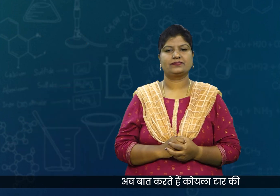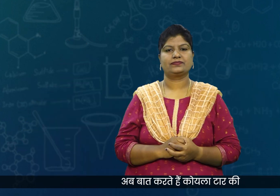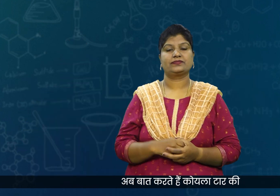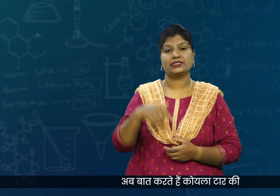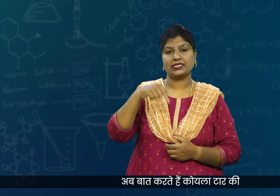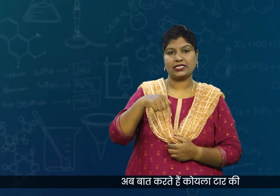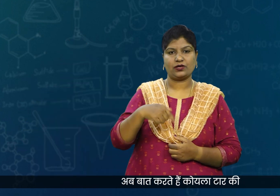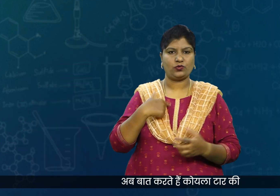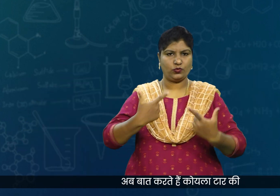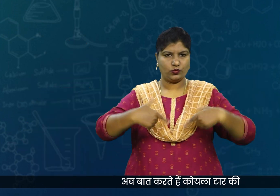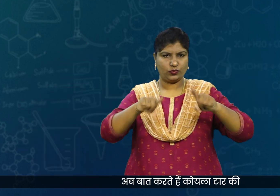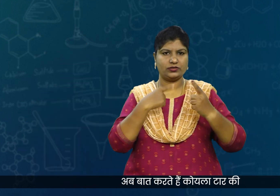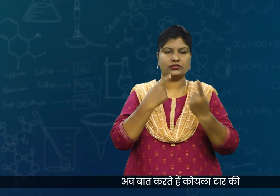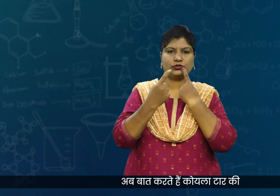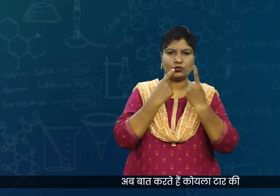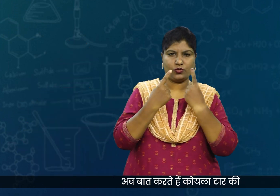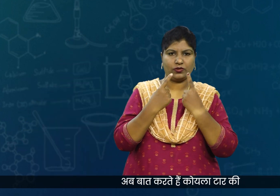अब बात करते हैं कोयला टार की।